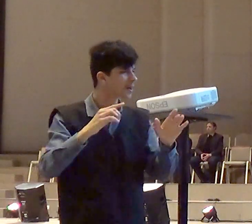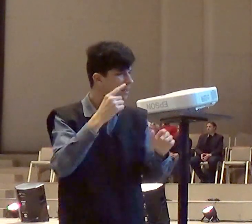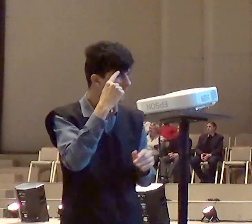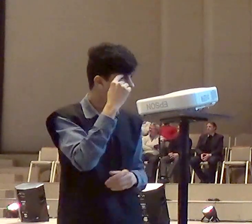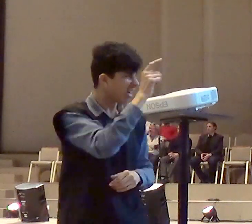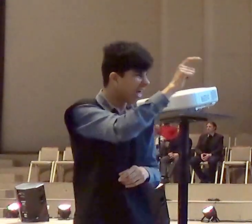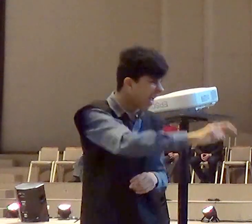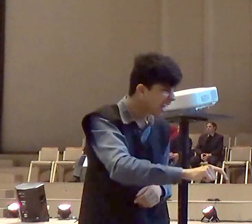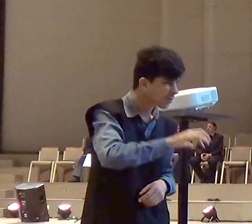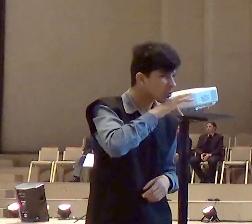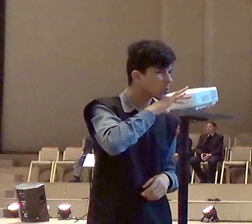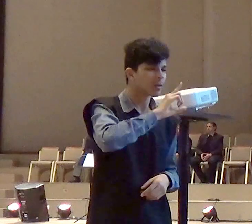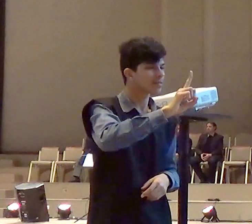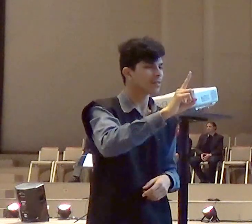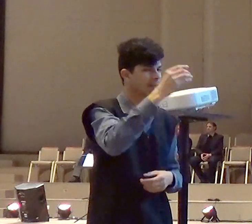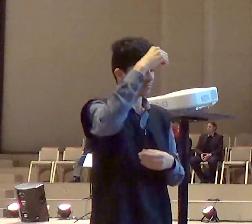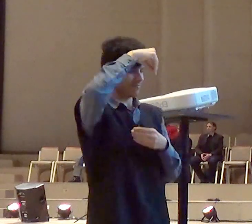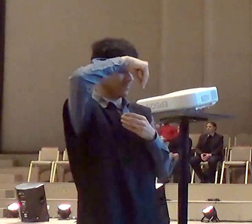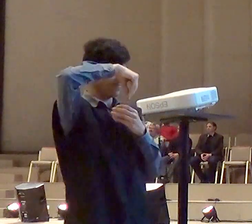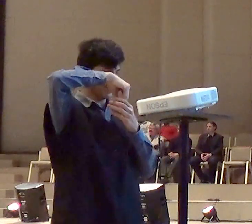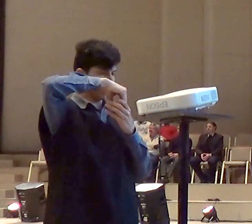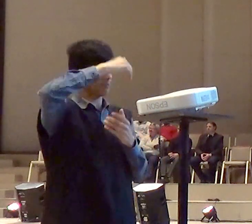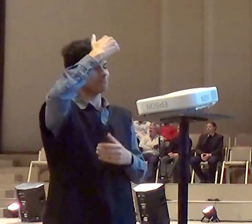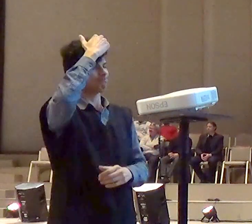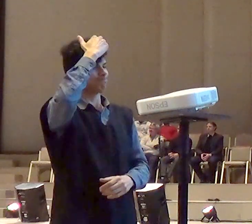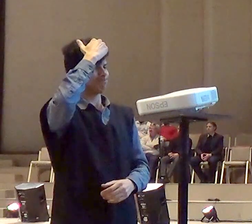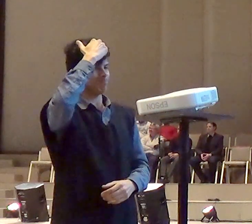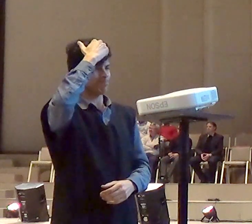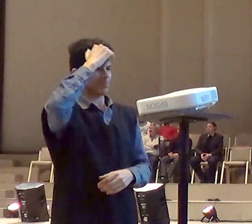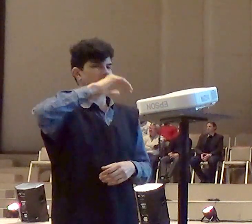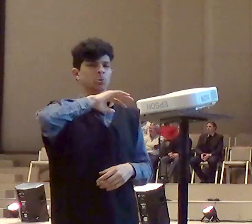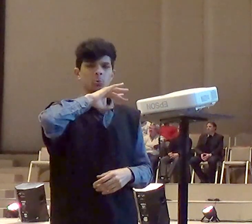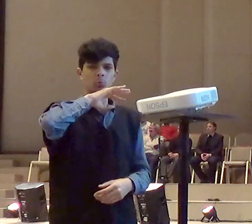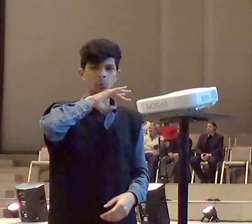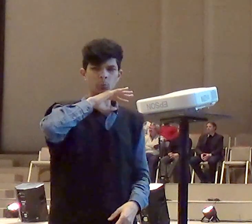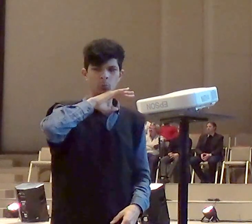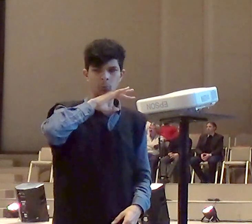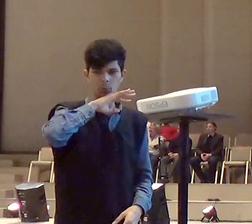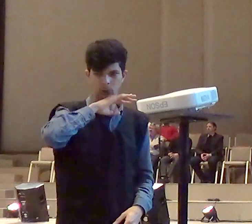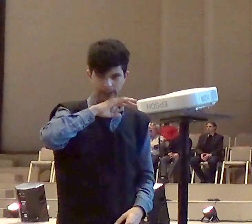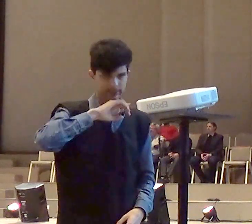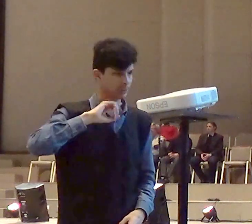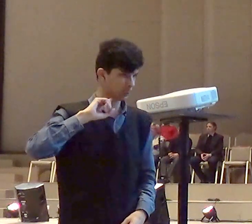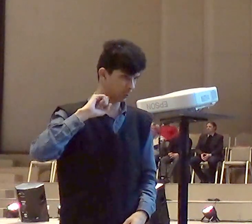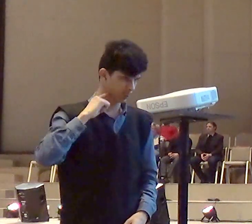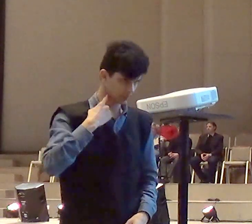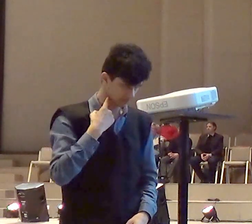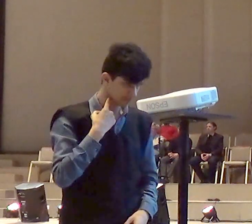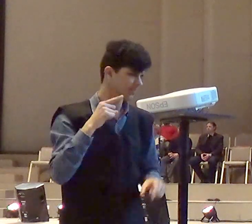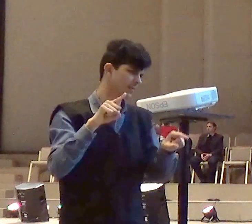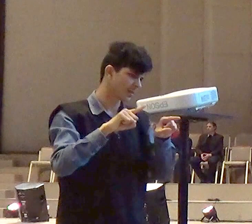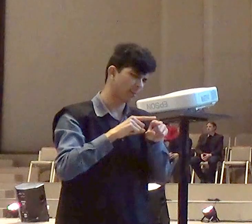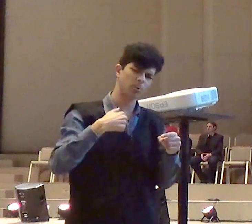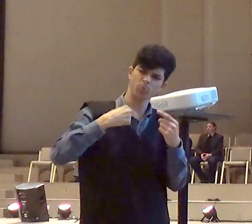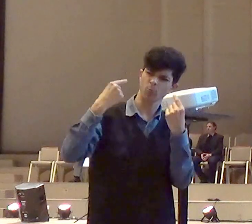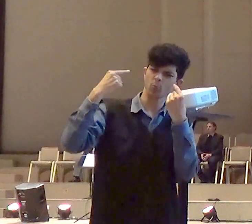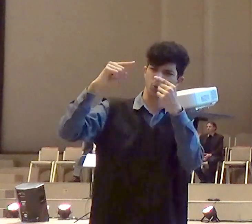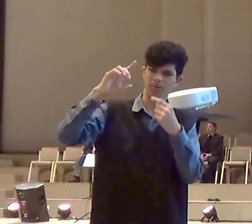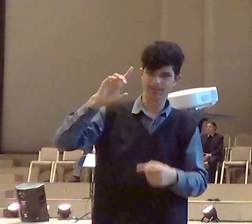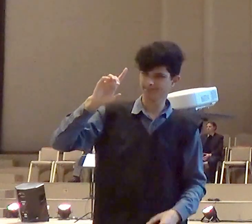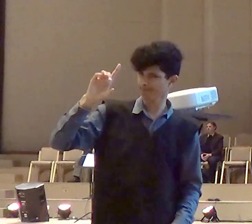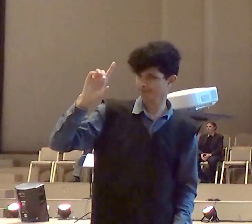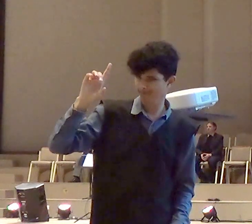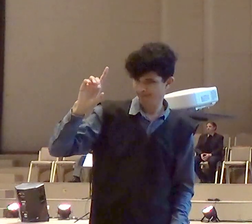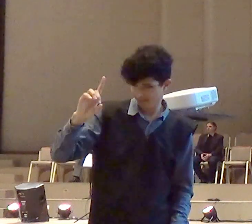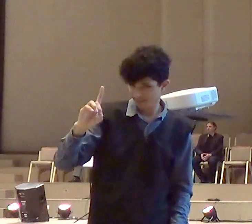rebeldia com a maior de todas as autoridades o todo poderoso todo